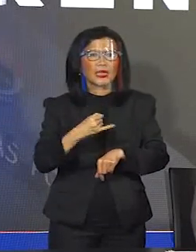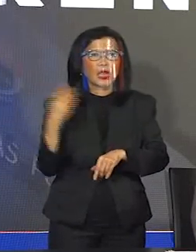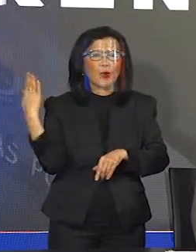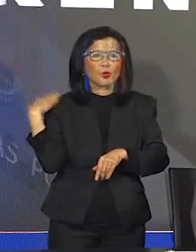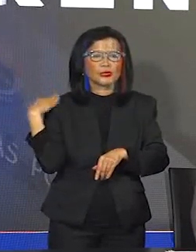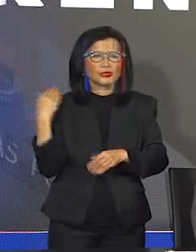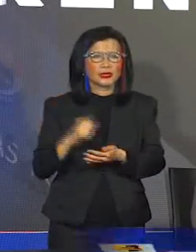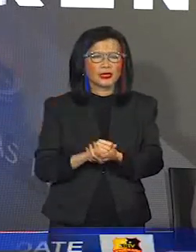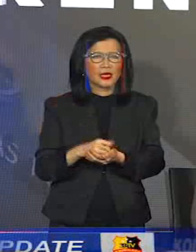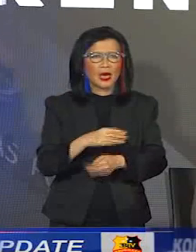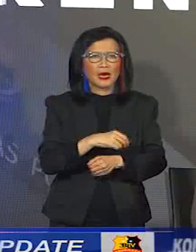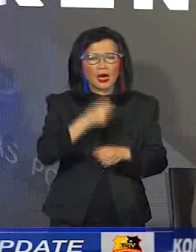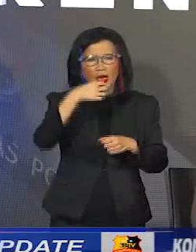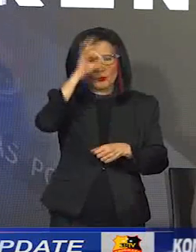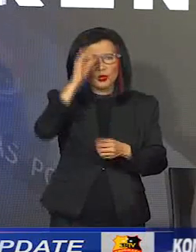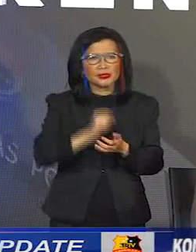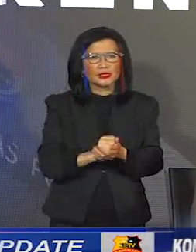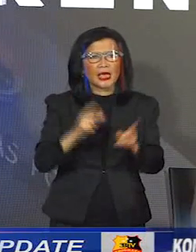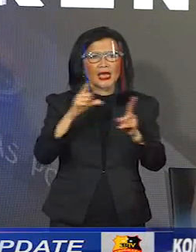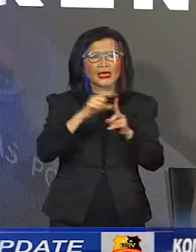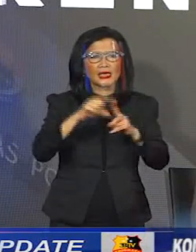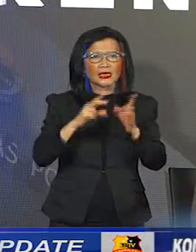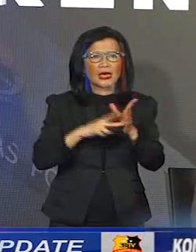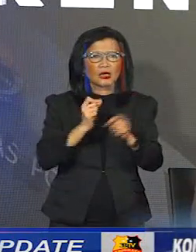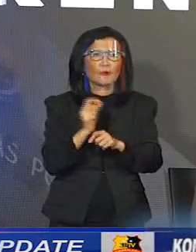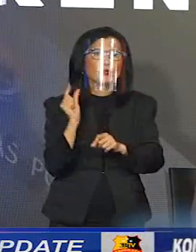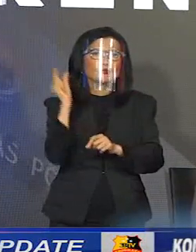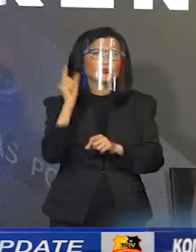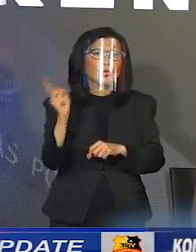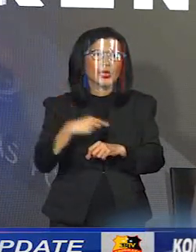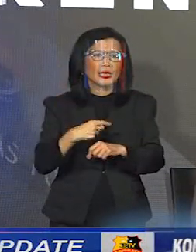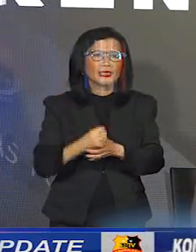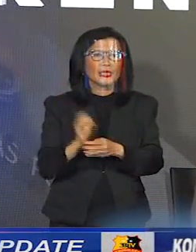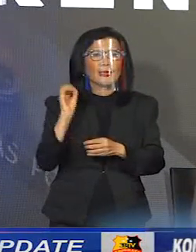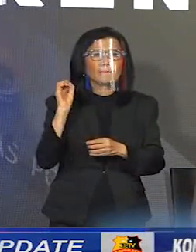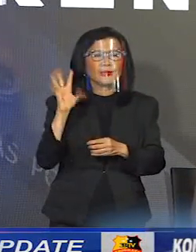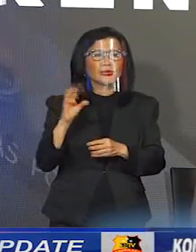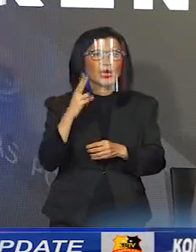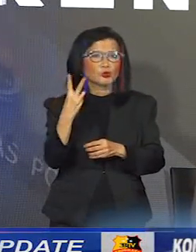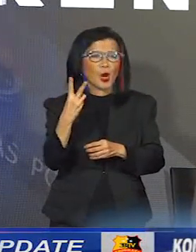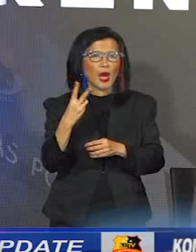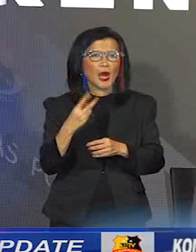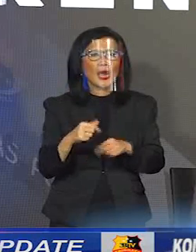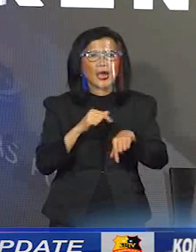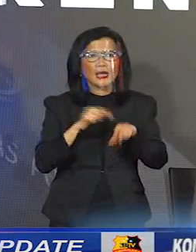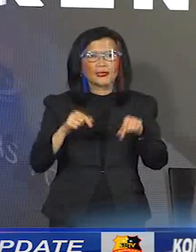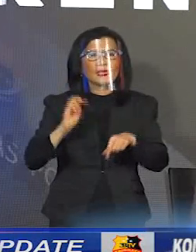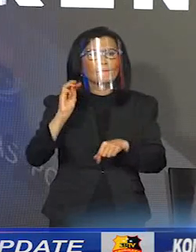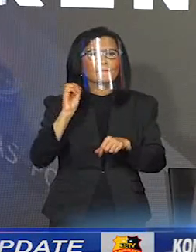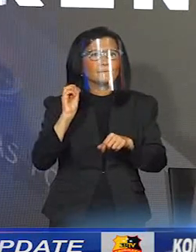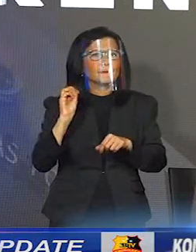yaitu dan Korbrimob Polri usulannya dari bintang 2 menjadi bintang